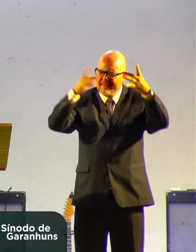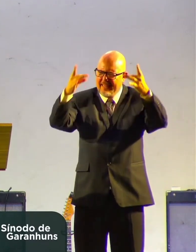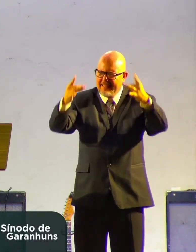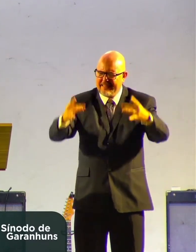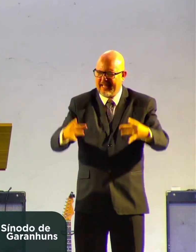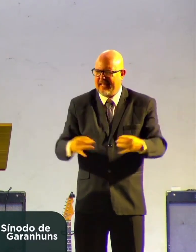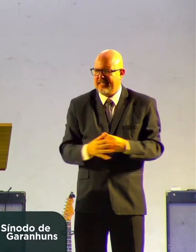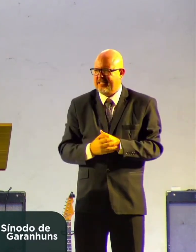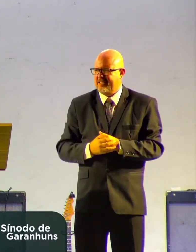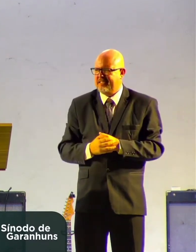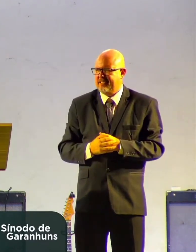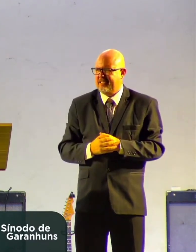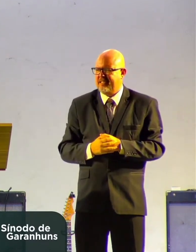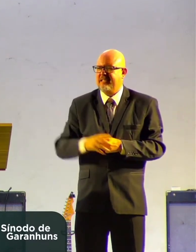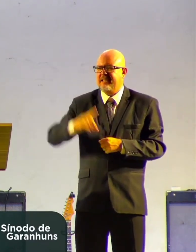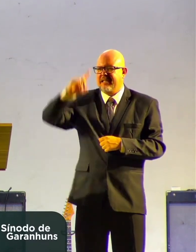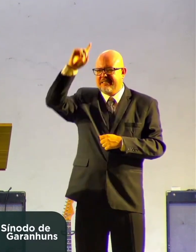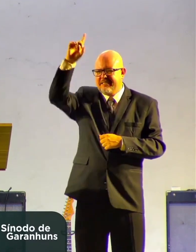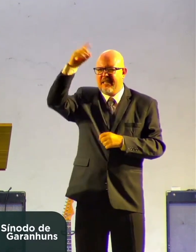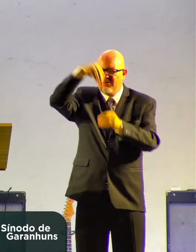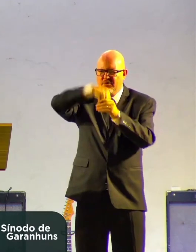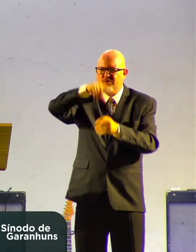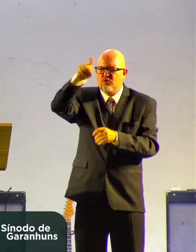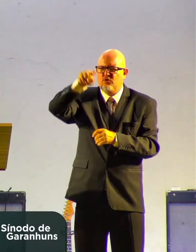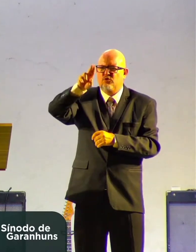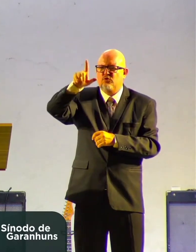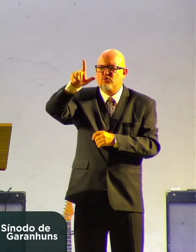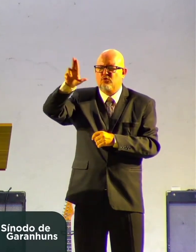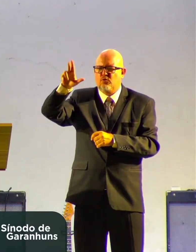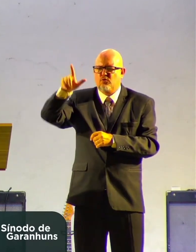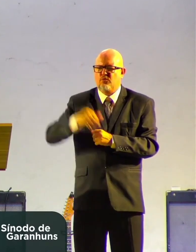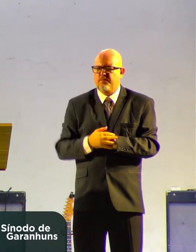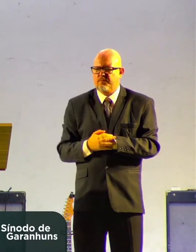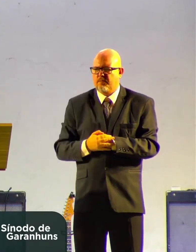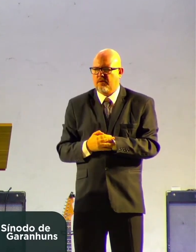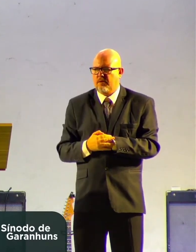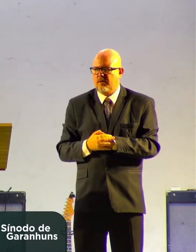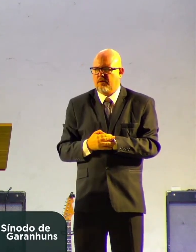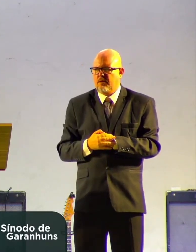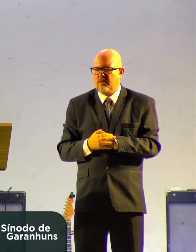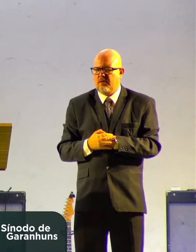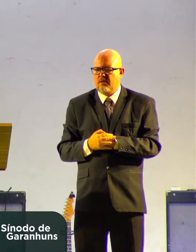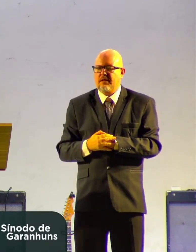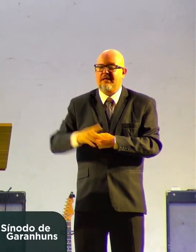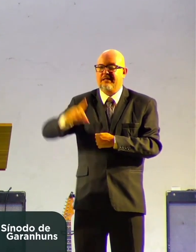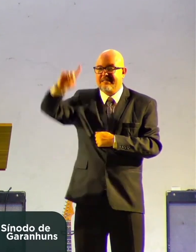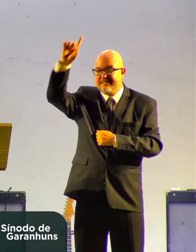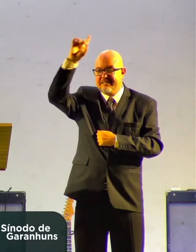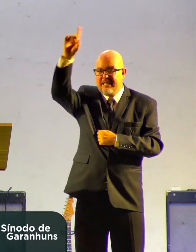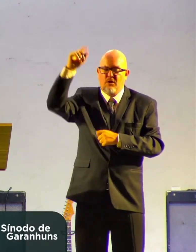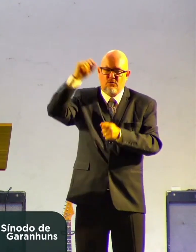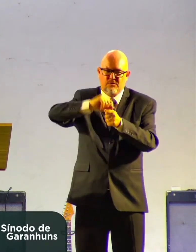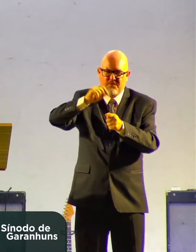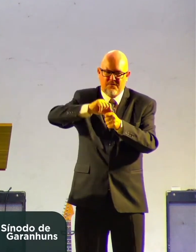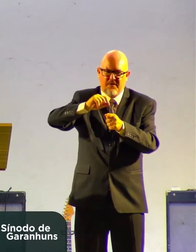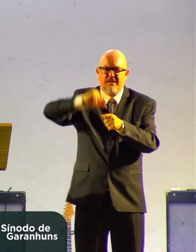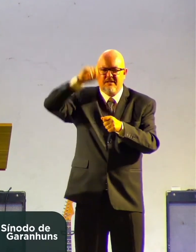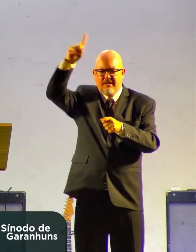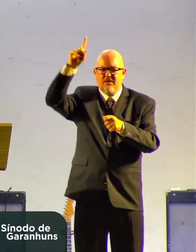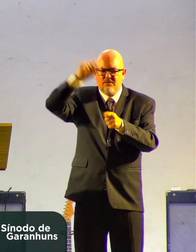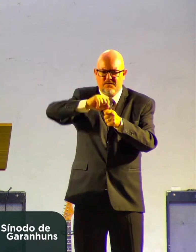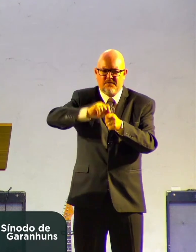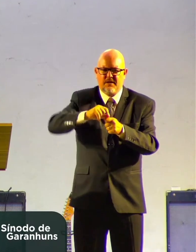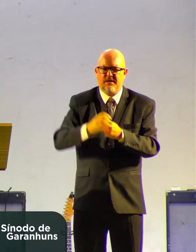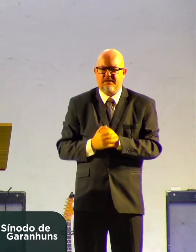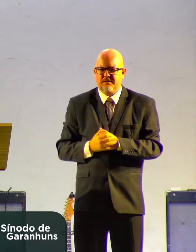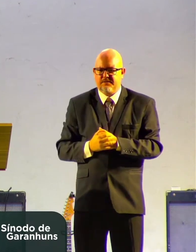dados, God Among the Zulus, Deus entre os Zulus, de Kurt Koch. Meus irmãos, o Deus que fez é o Deus que